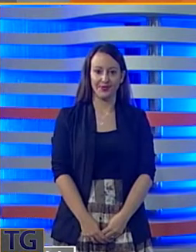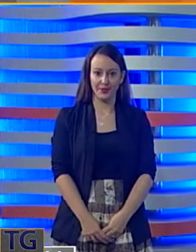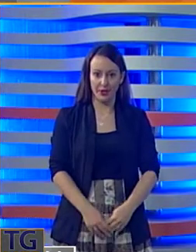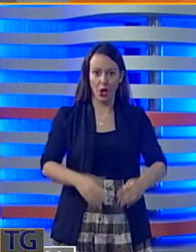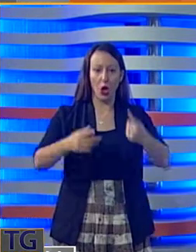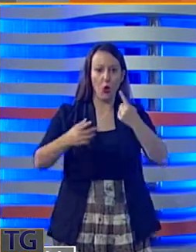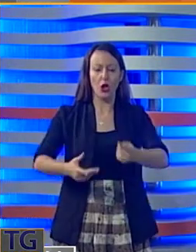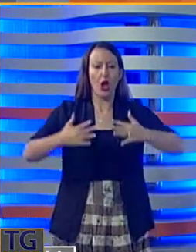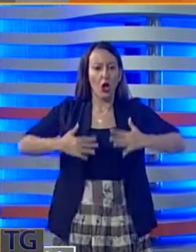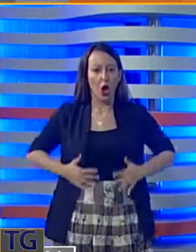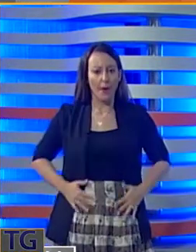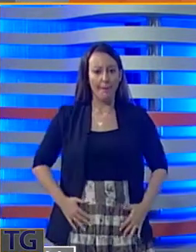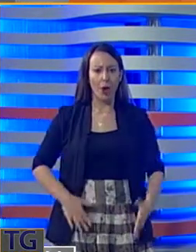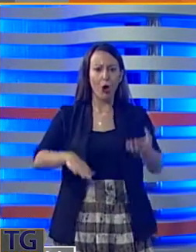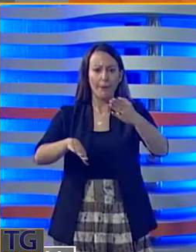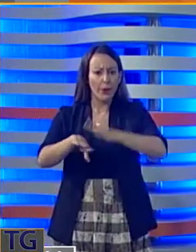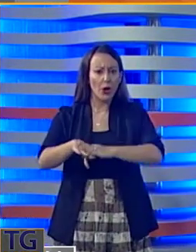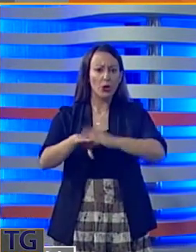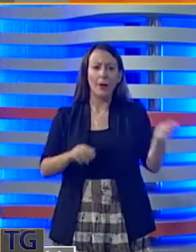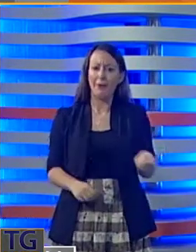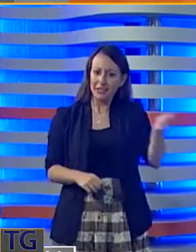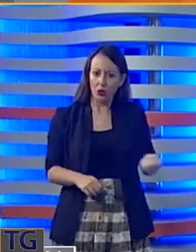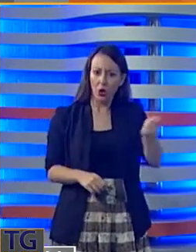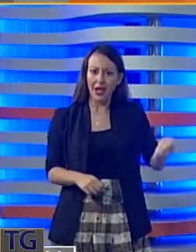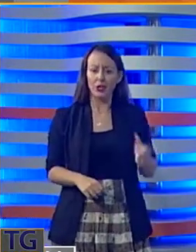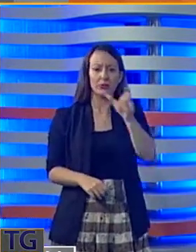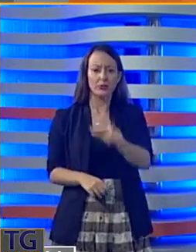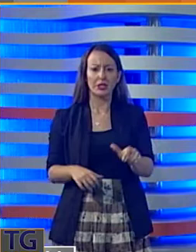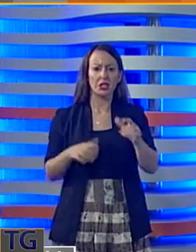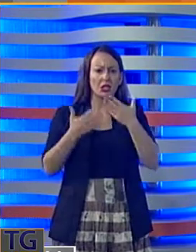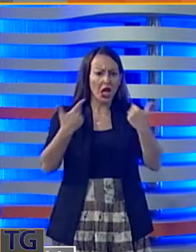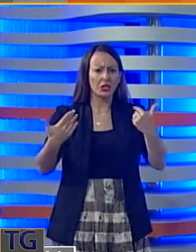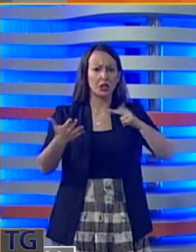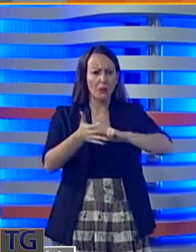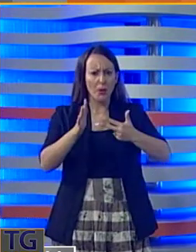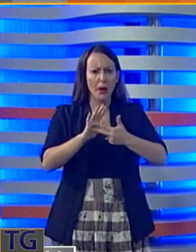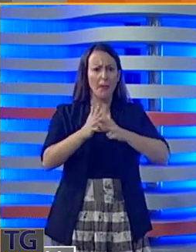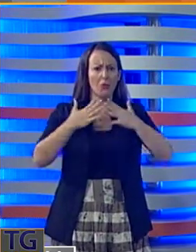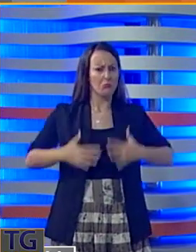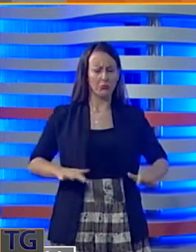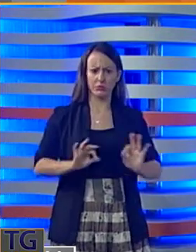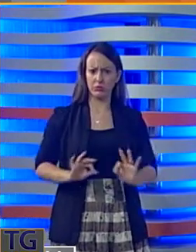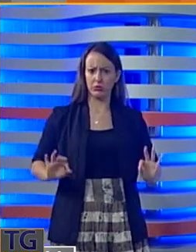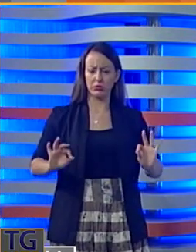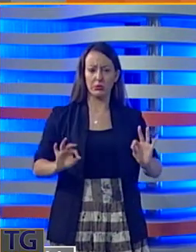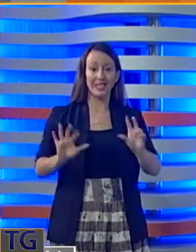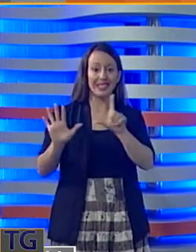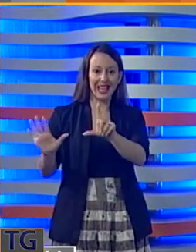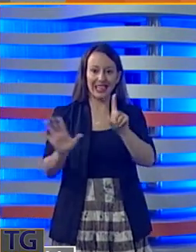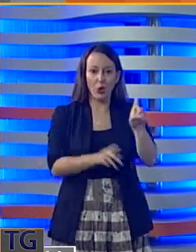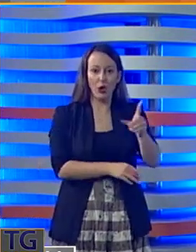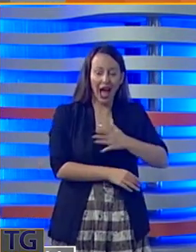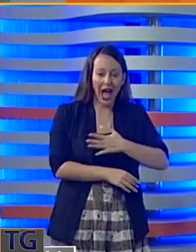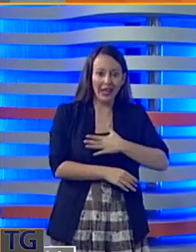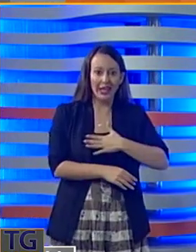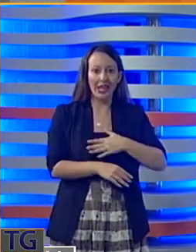TGMed. Il cadavere di un pensionato incensurato di 71 anni, Domenico Citelli, ucciso